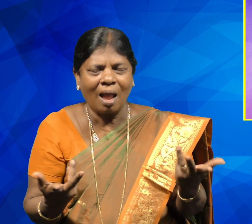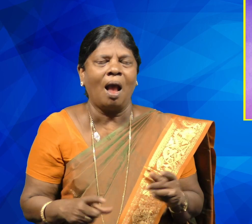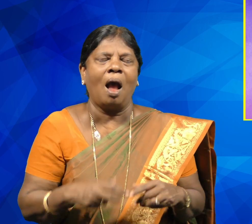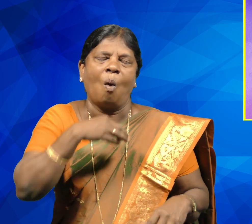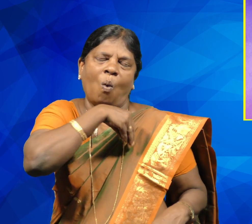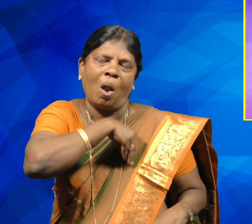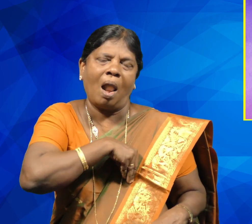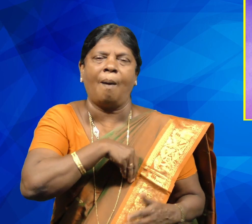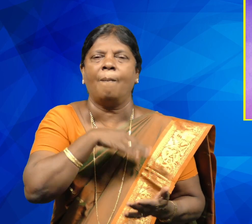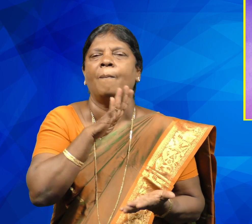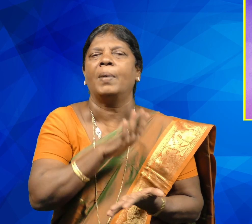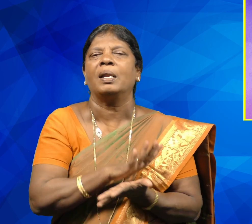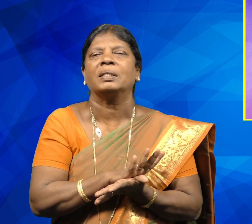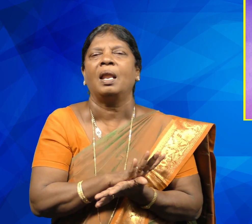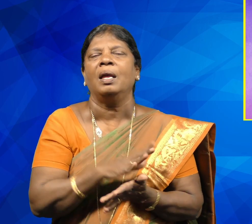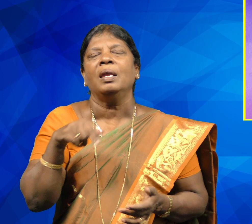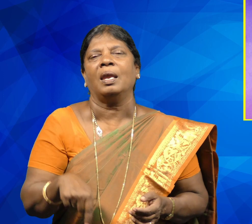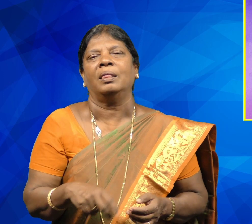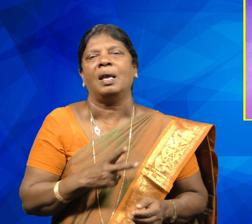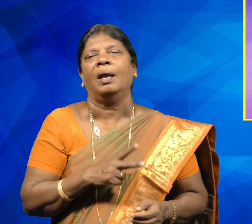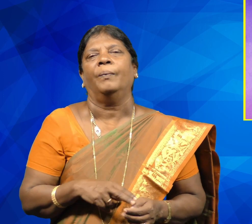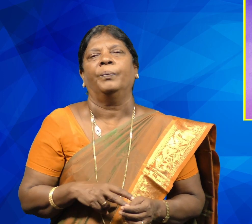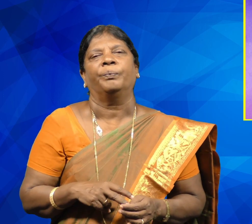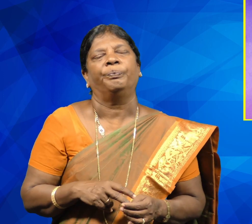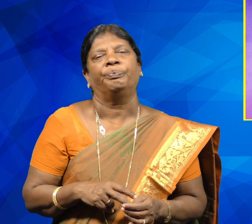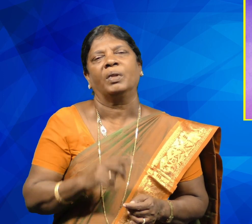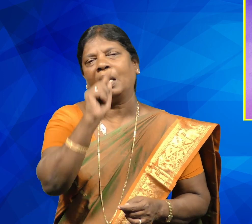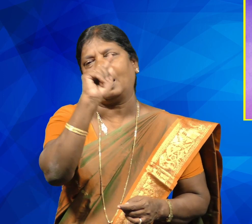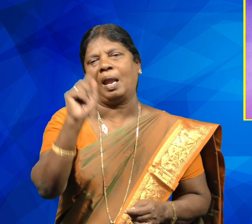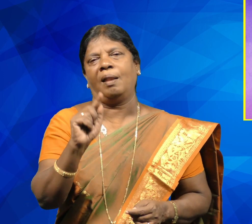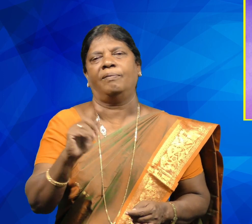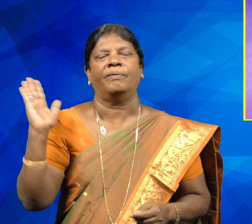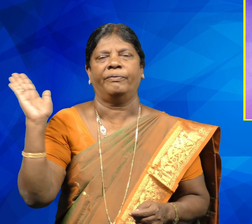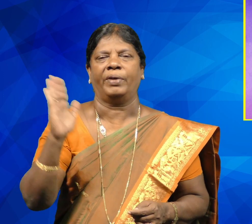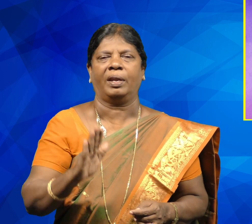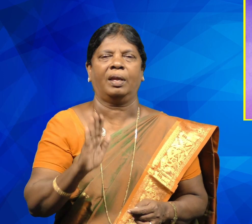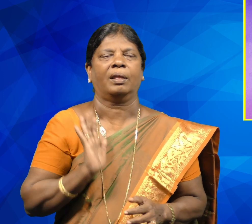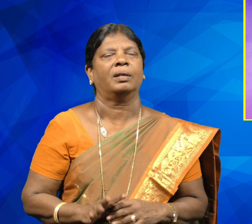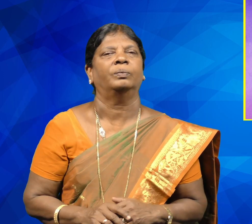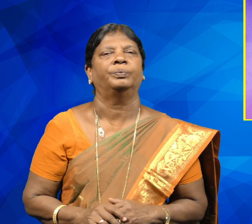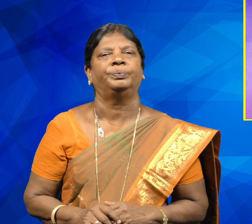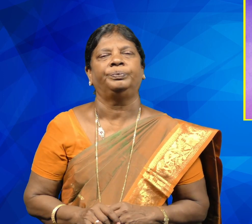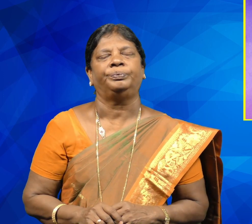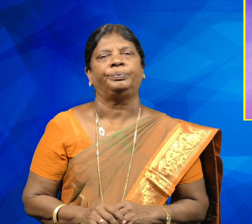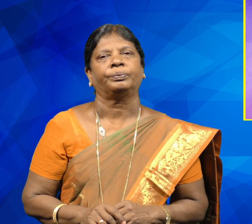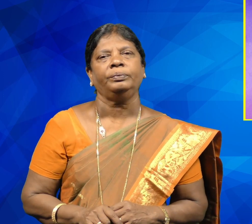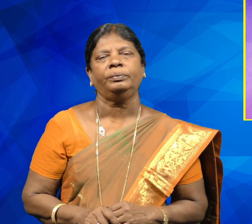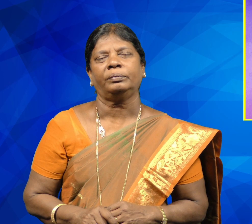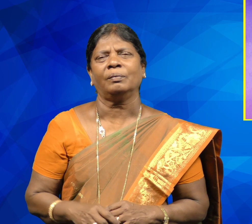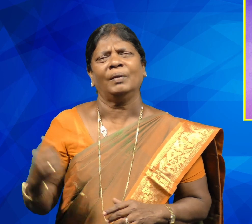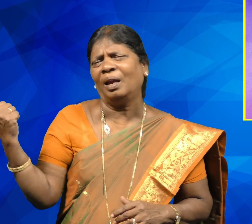என்றாலும் ஆழ் மனதிலே மக்களுக்கு இந்த கேள்வி இருக்கத்தான்